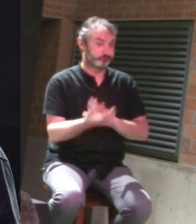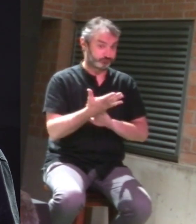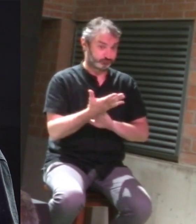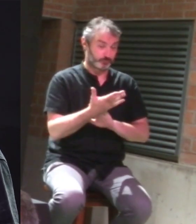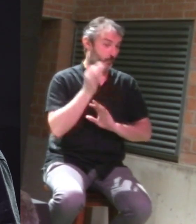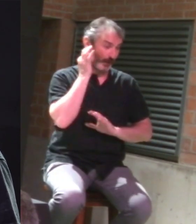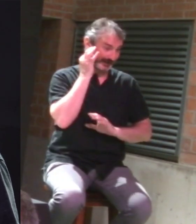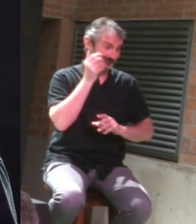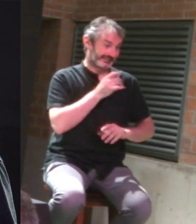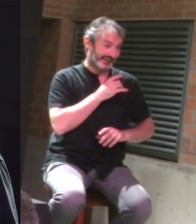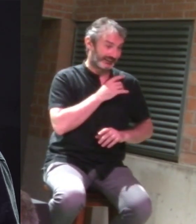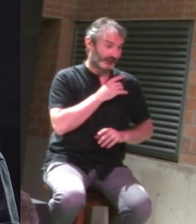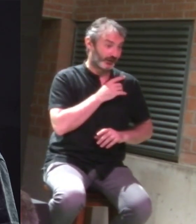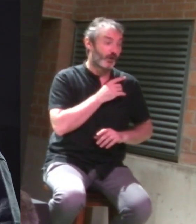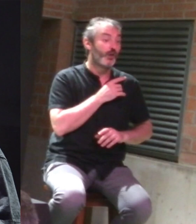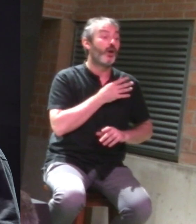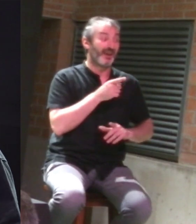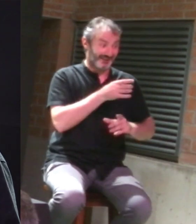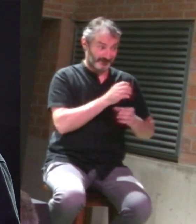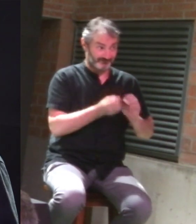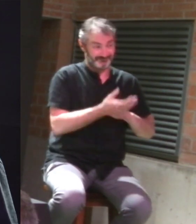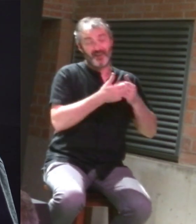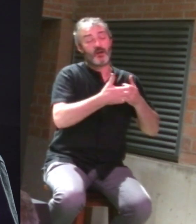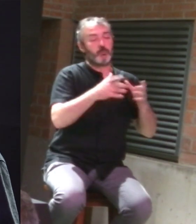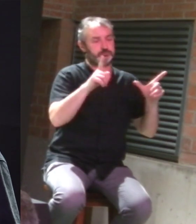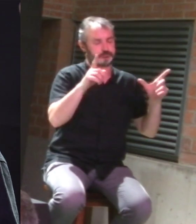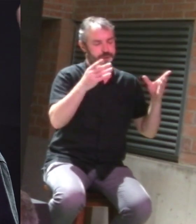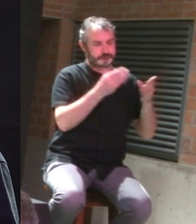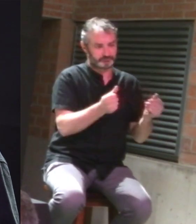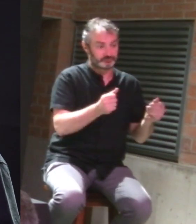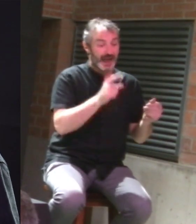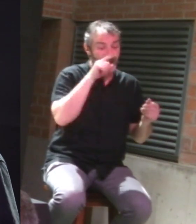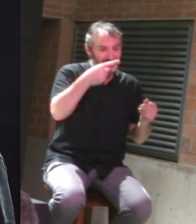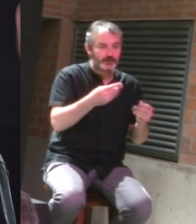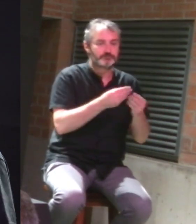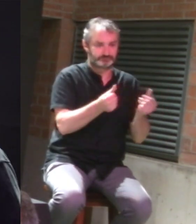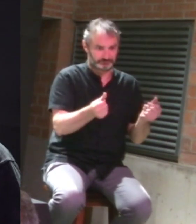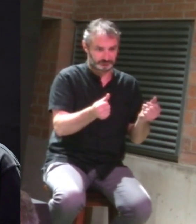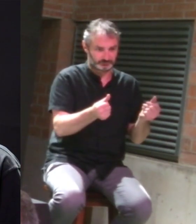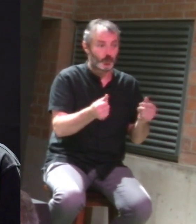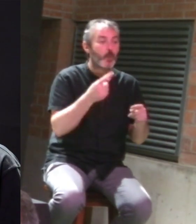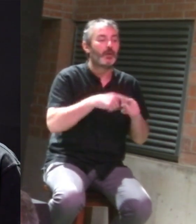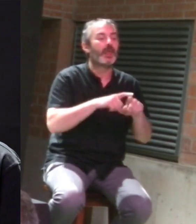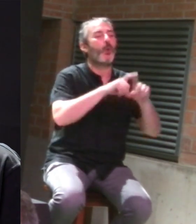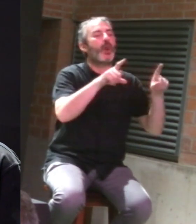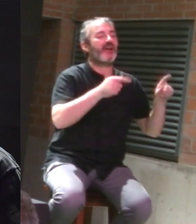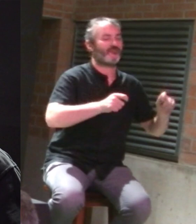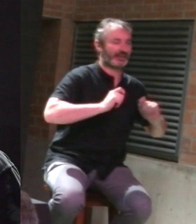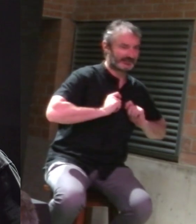desaparece como consecuencia del fracaso de la huelga general que se produjo en 1902, pero esto es claramente ya